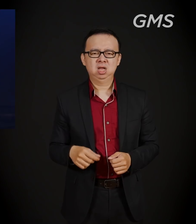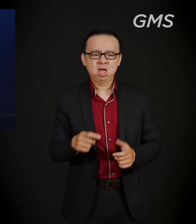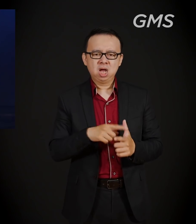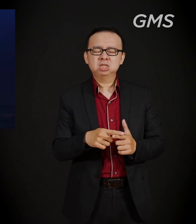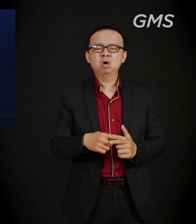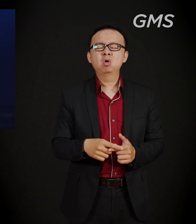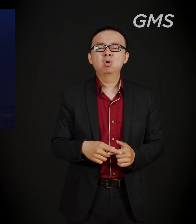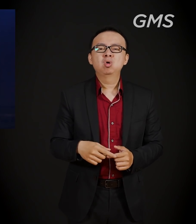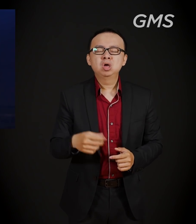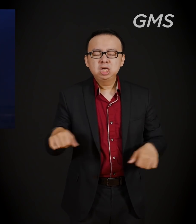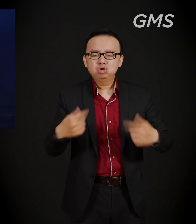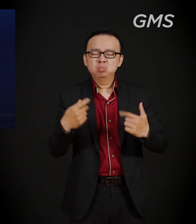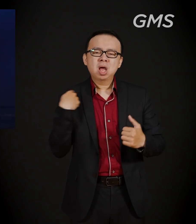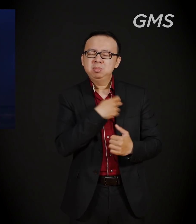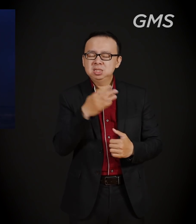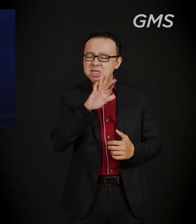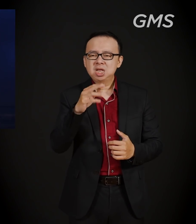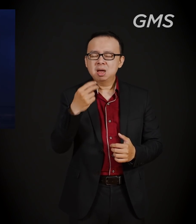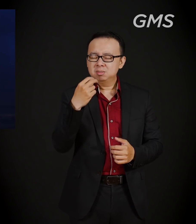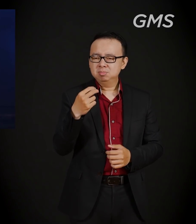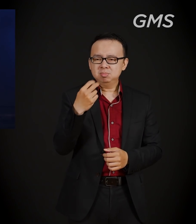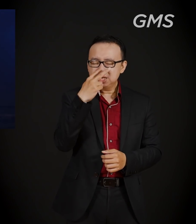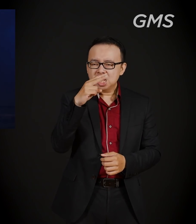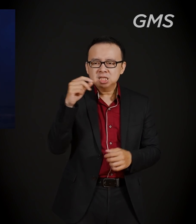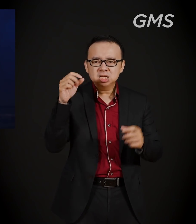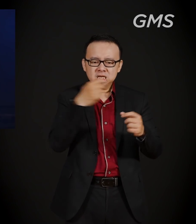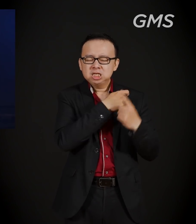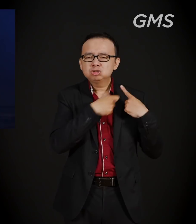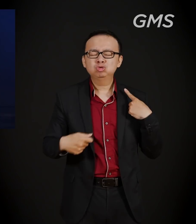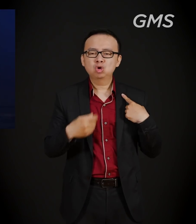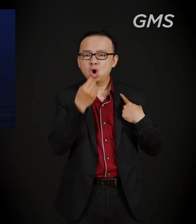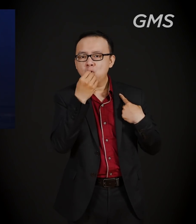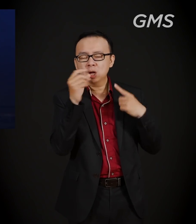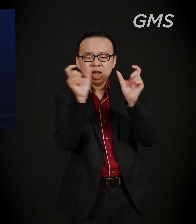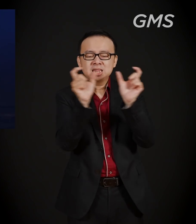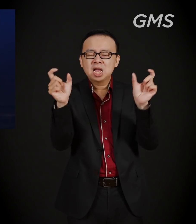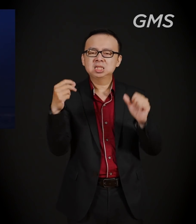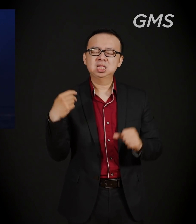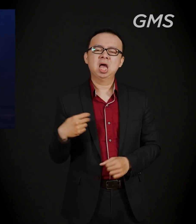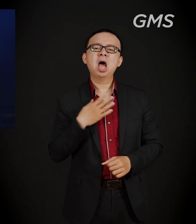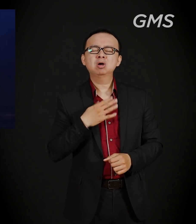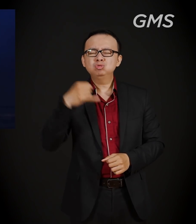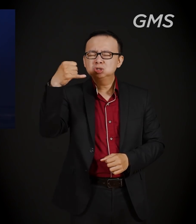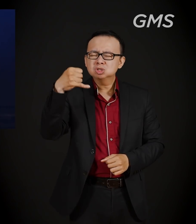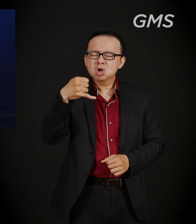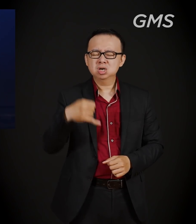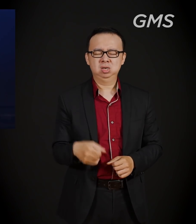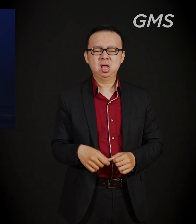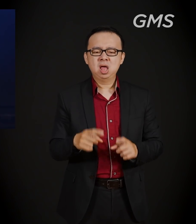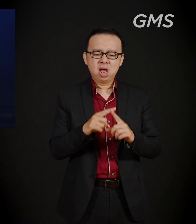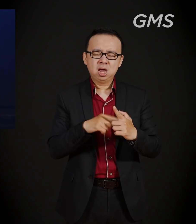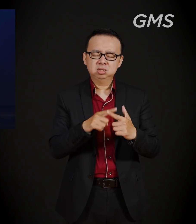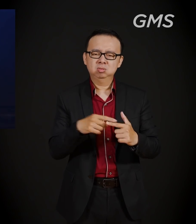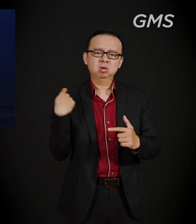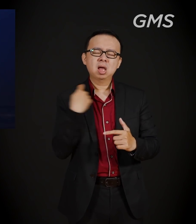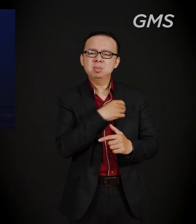hidup kami orang bisa melihat Kristus. Kata-kata kami seringkali kasar dan menyakitkan. Kami seringkali hanya mencari-cari kekurangan dan kesalahan orang